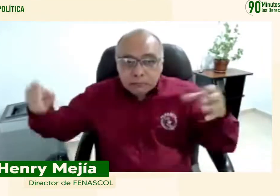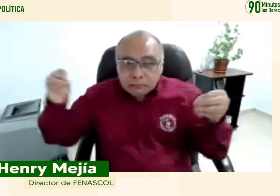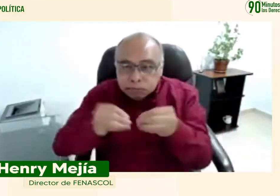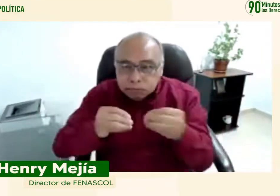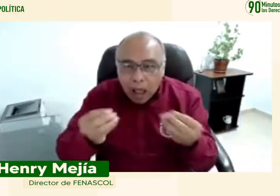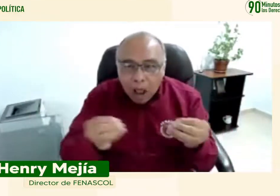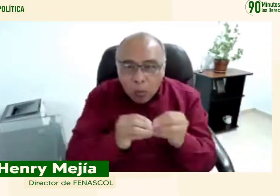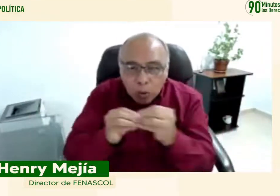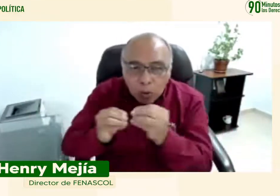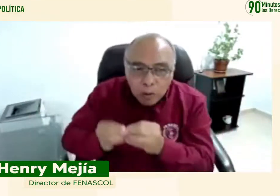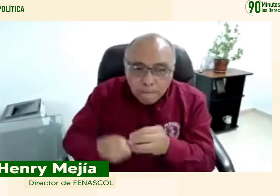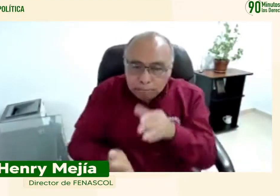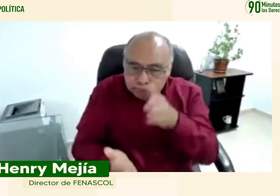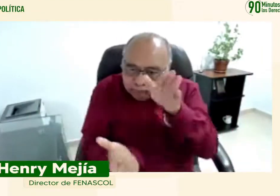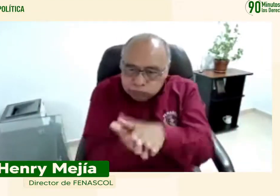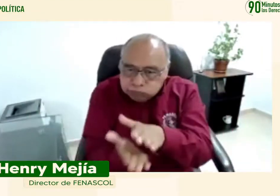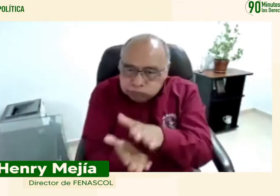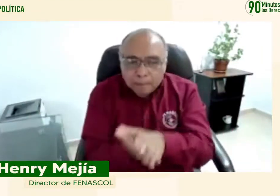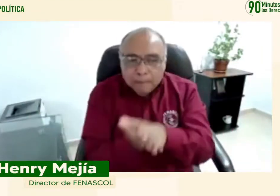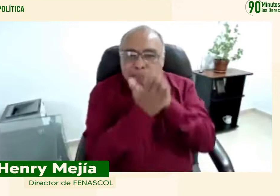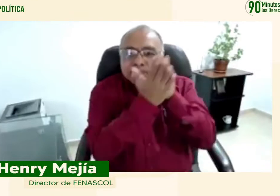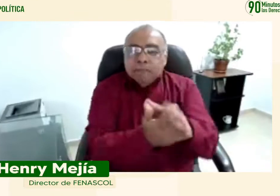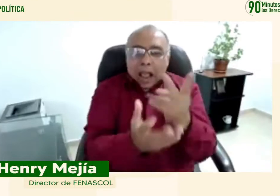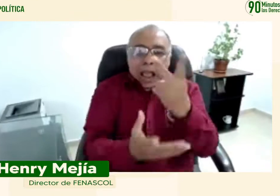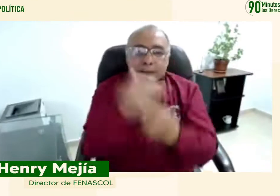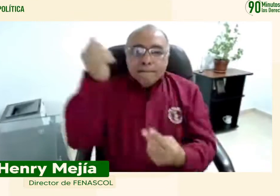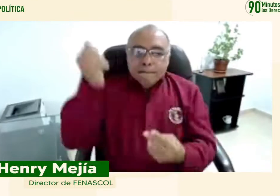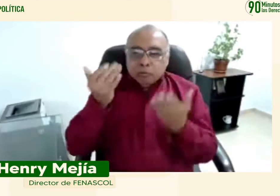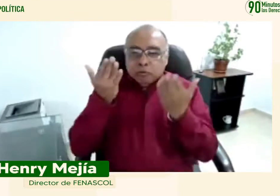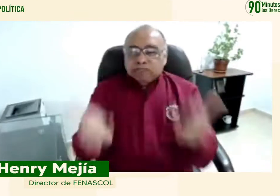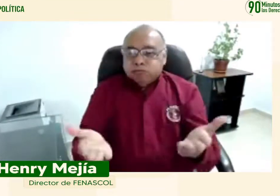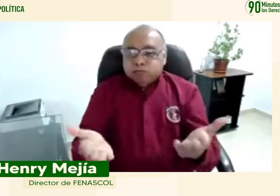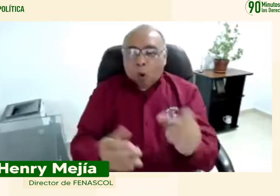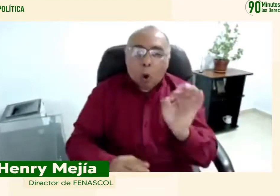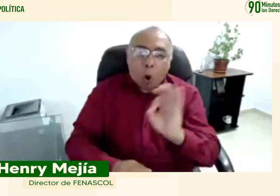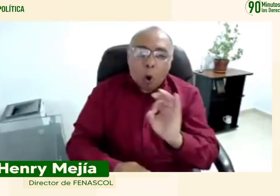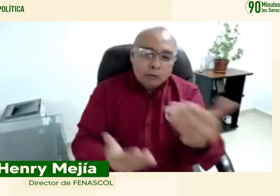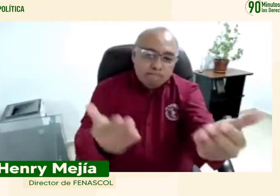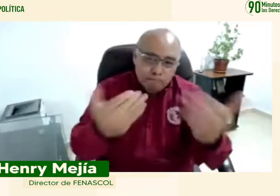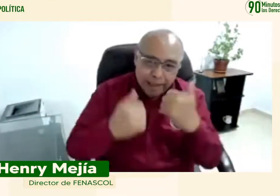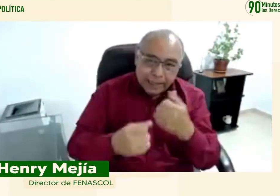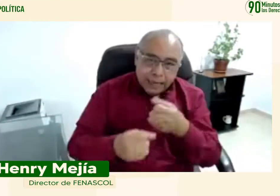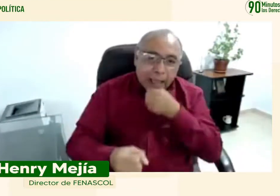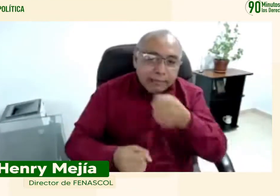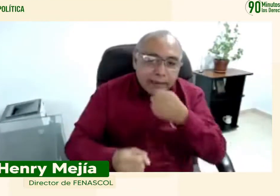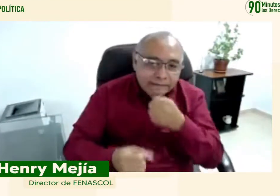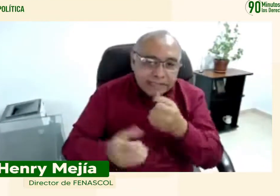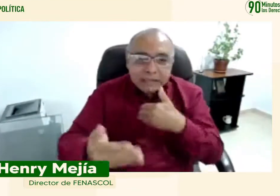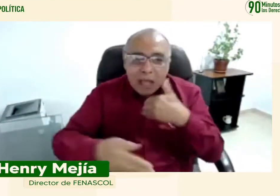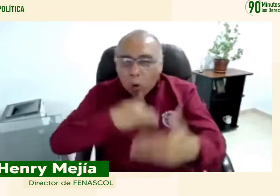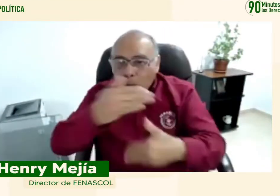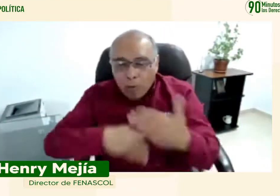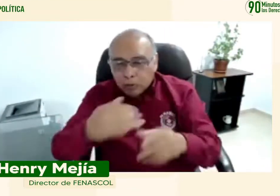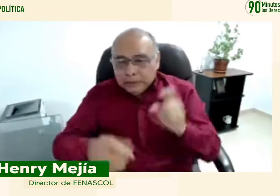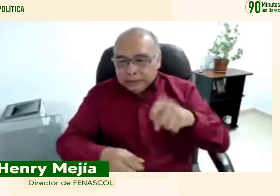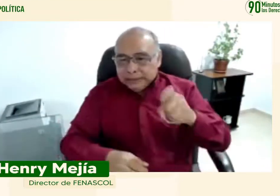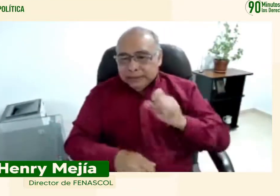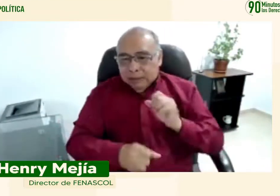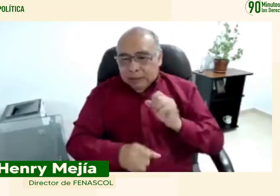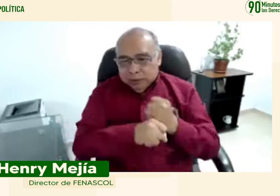necesitamos también acordar tener un mismo discurso un documento unas propuestas claras que se puedan presentar a los diferentes candidatos